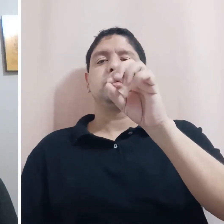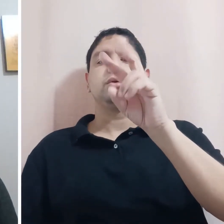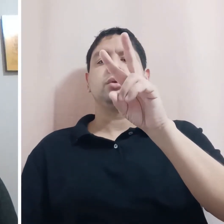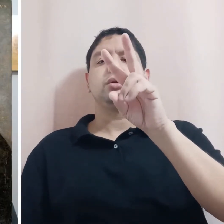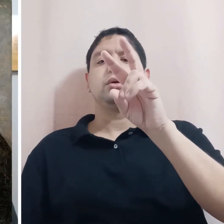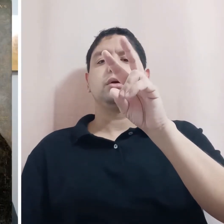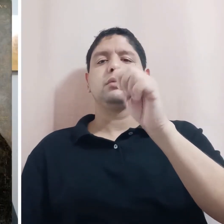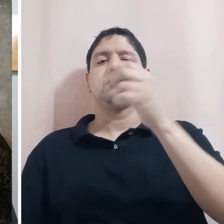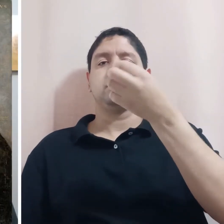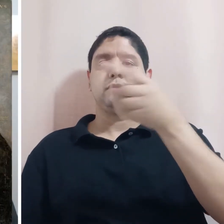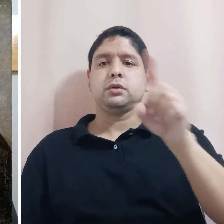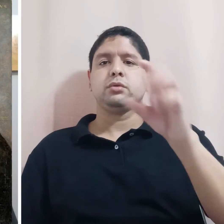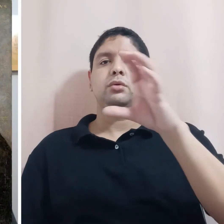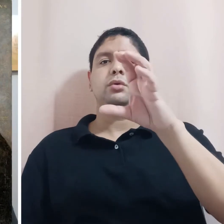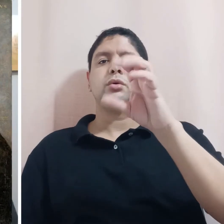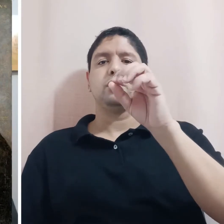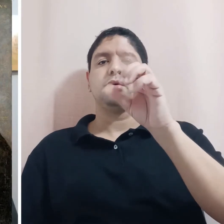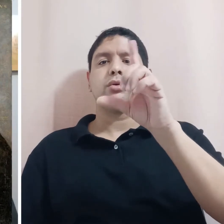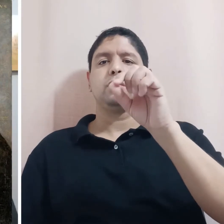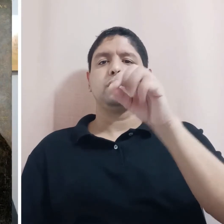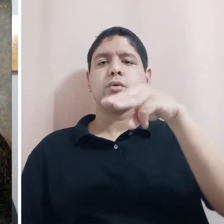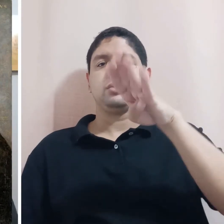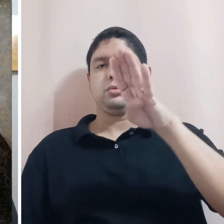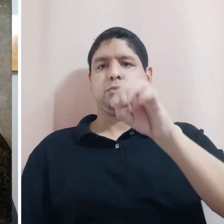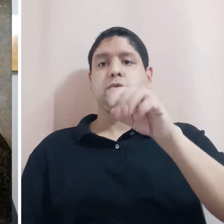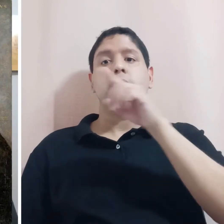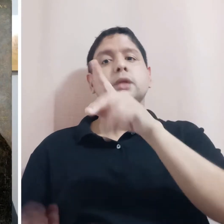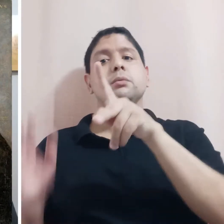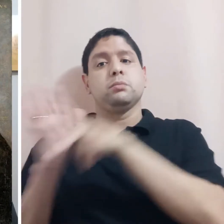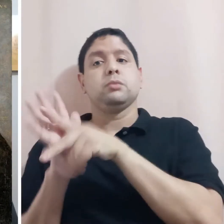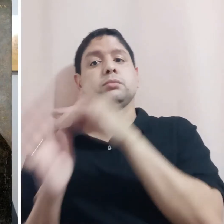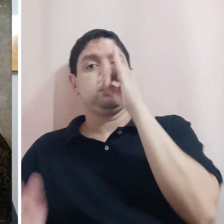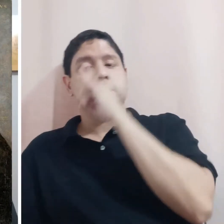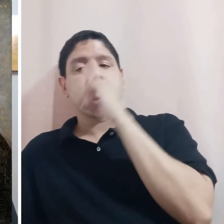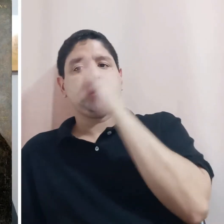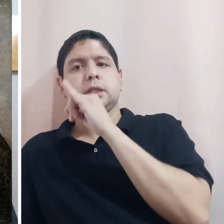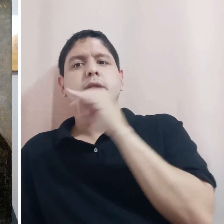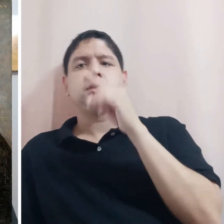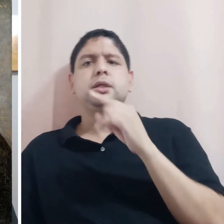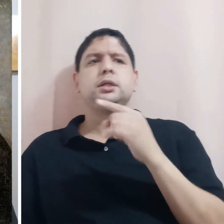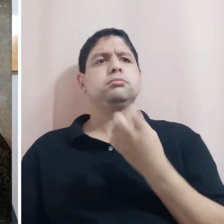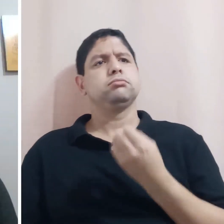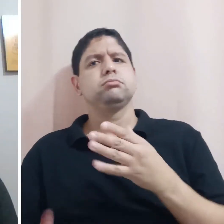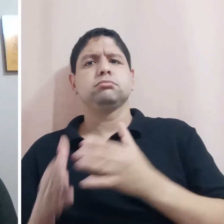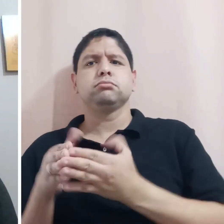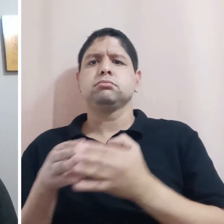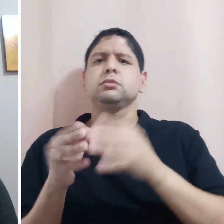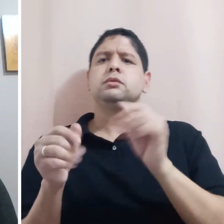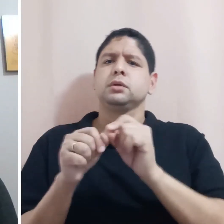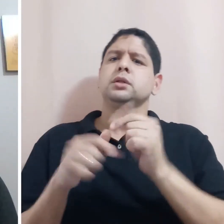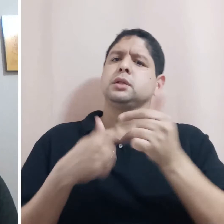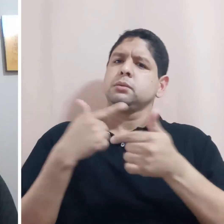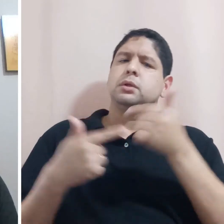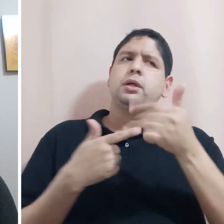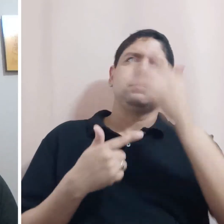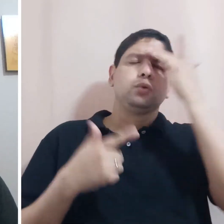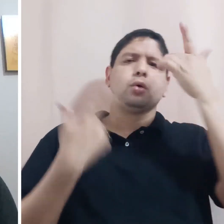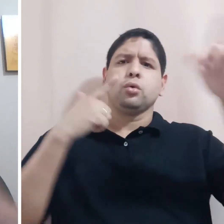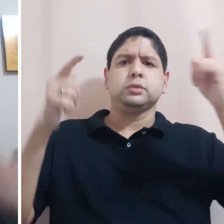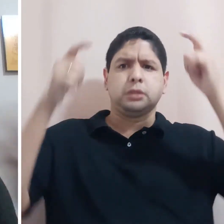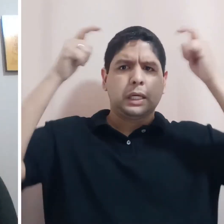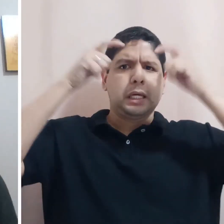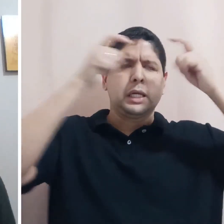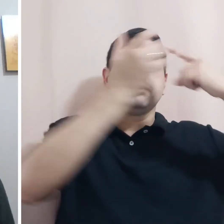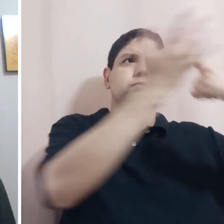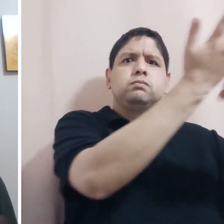o Cristóvão Colombo, né? Cristóvão Colombo, ele era um italiano, né? Ele nasceu na Itália. Ele era um